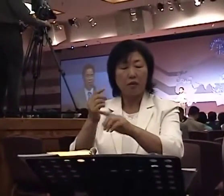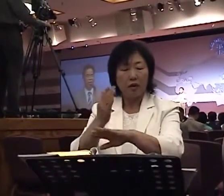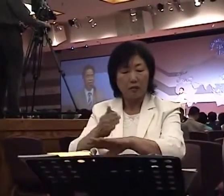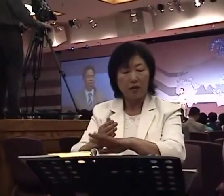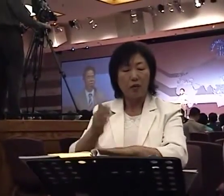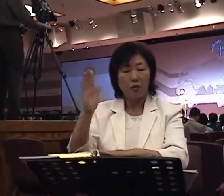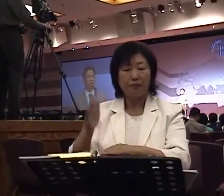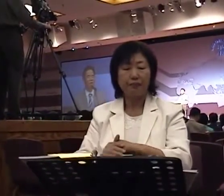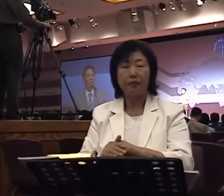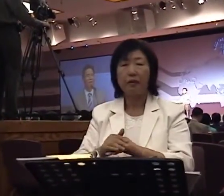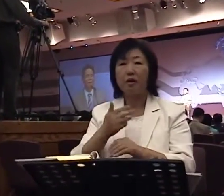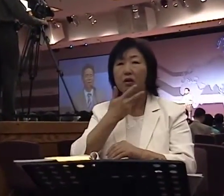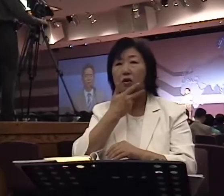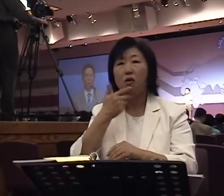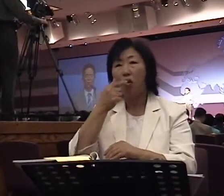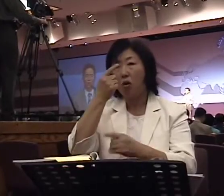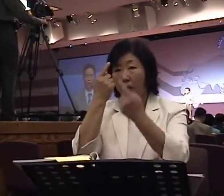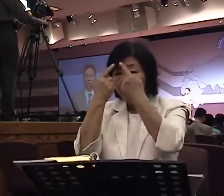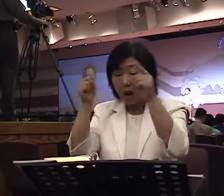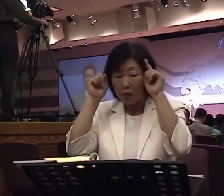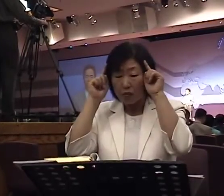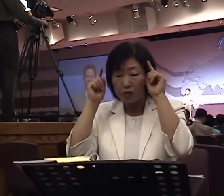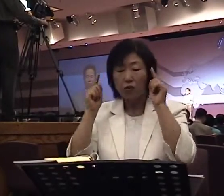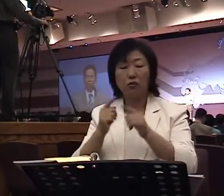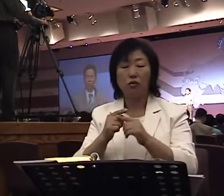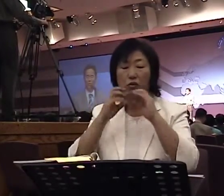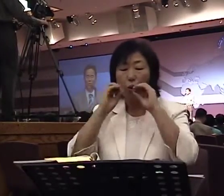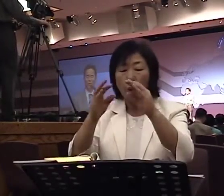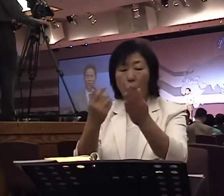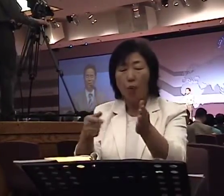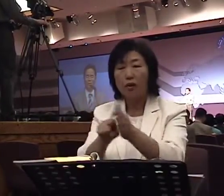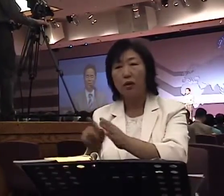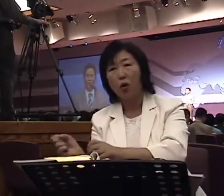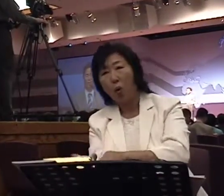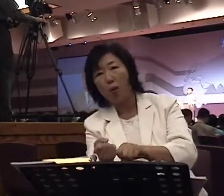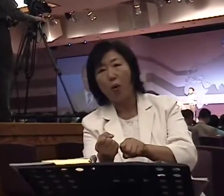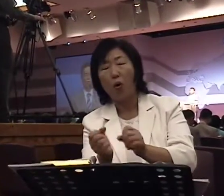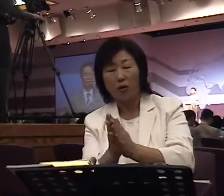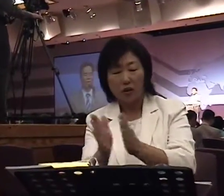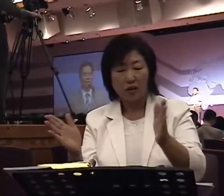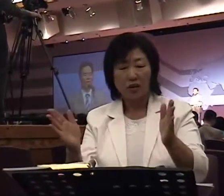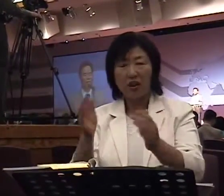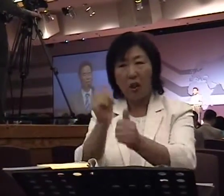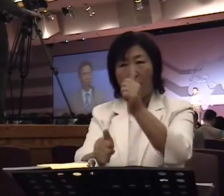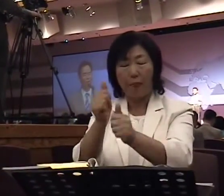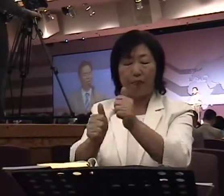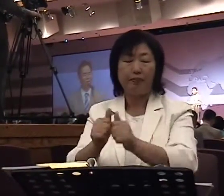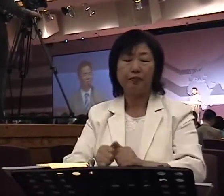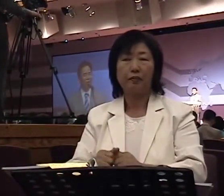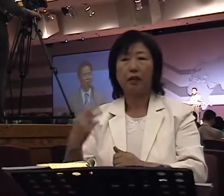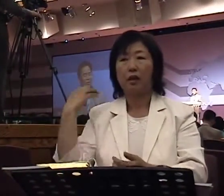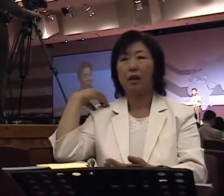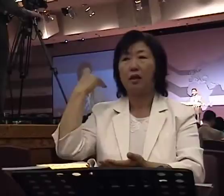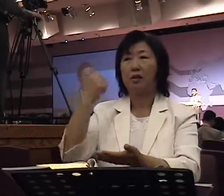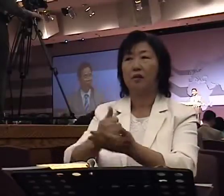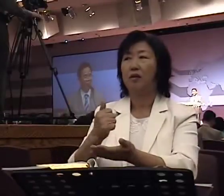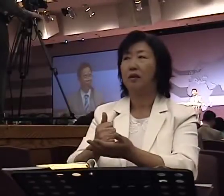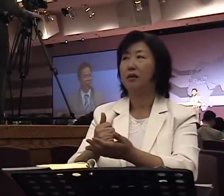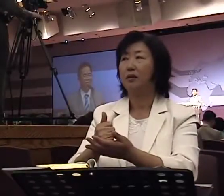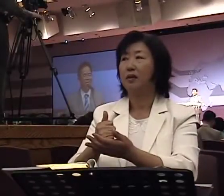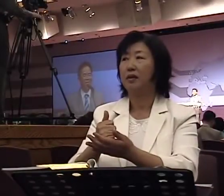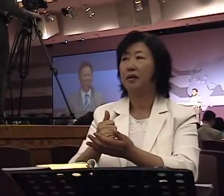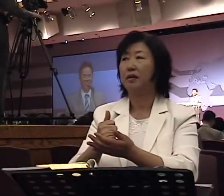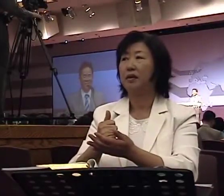감사하겠습니다. 영어대학부에서 해마다 선교를 위해서 골프 대회를 개최합니다. 이게 담임 목사님 배가